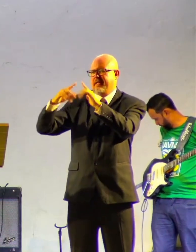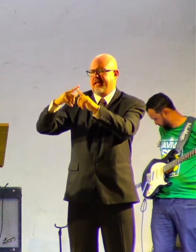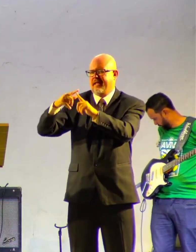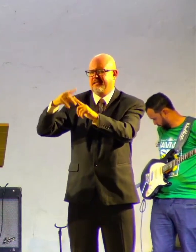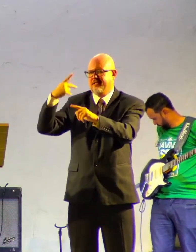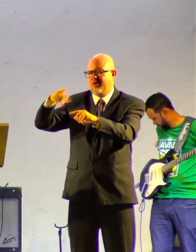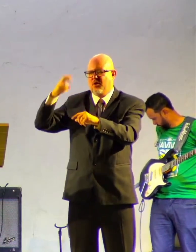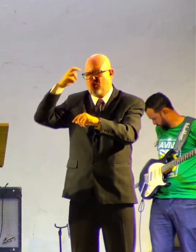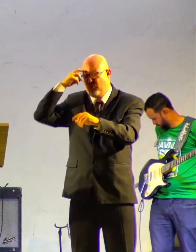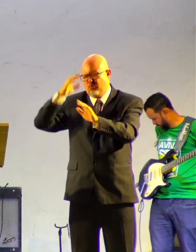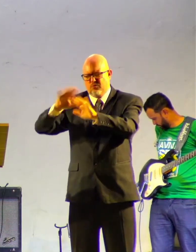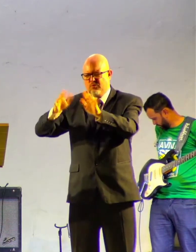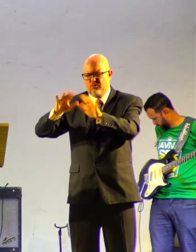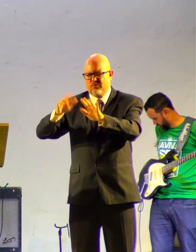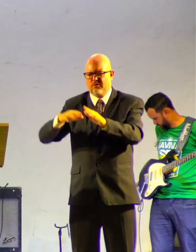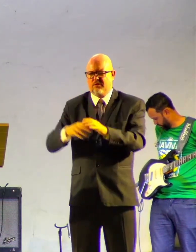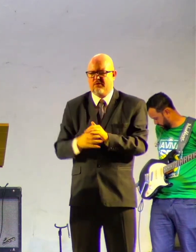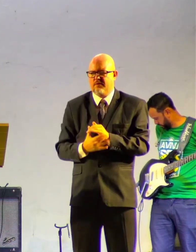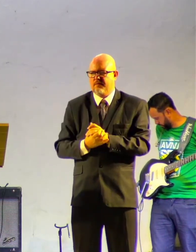não tem receita de bolo.